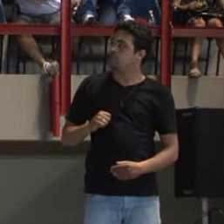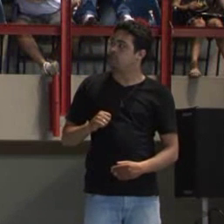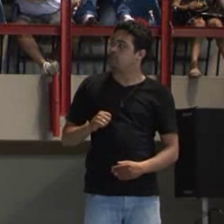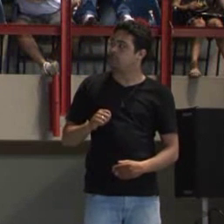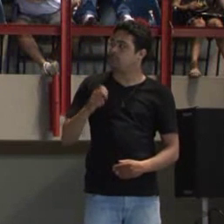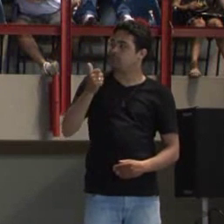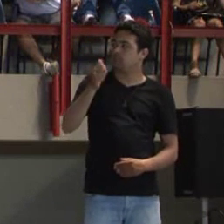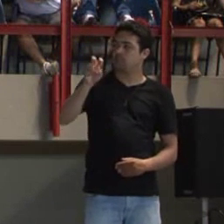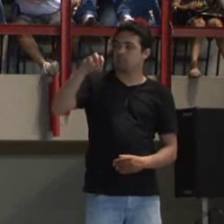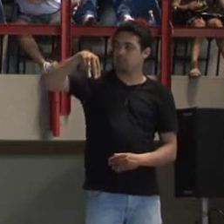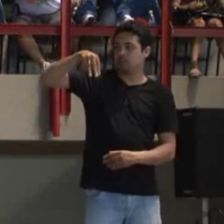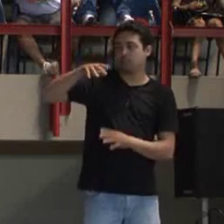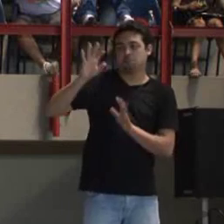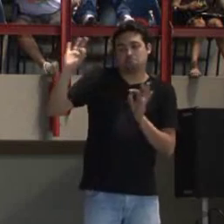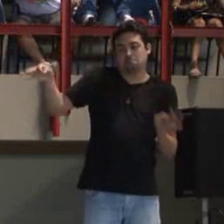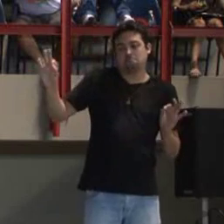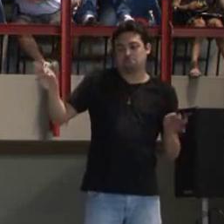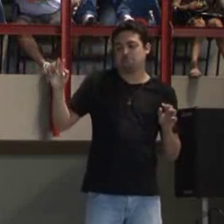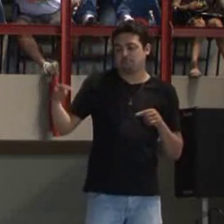Ele disse que é 15, eu sei que é 15, né?